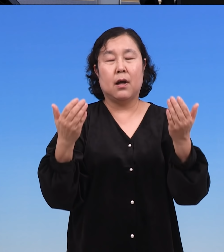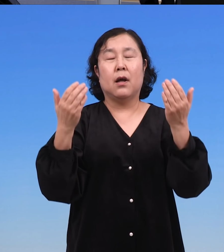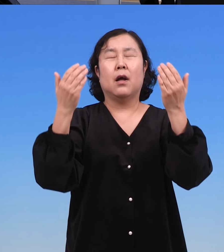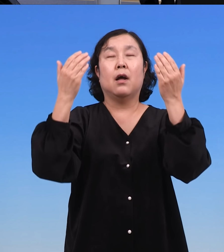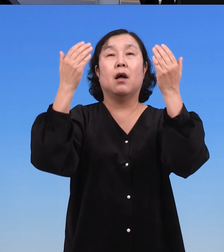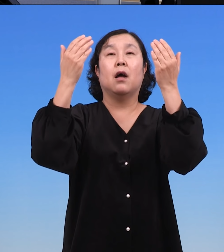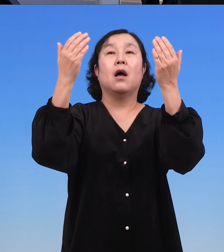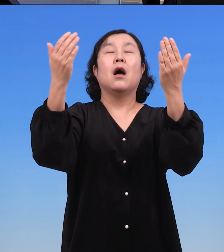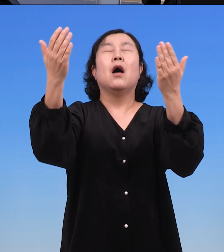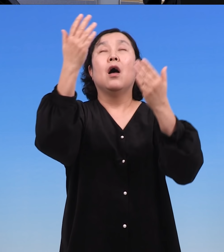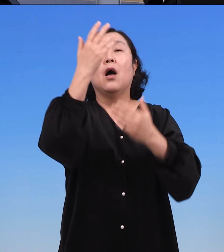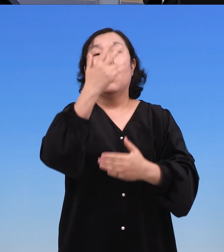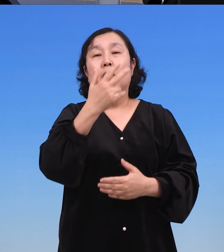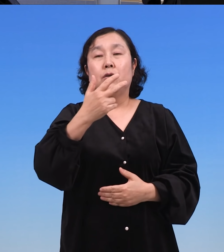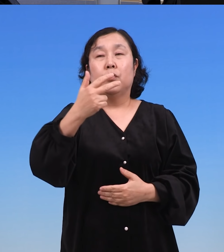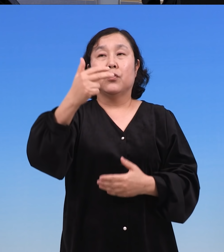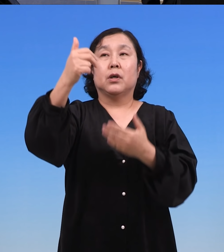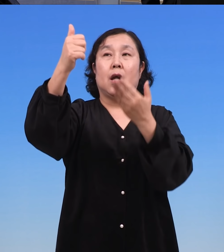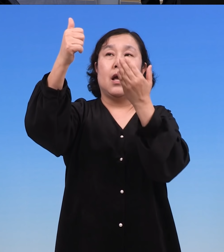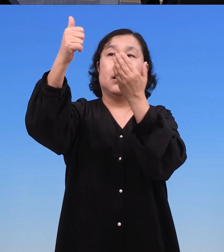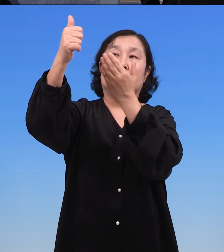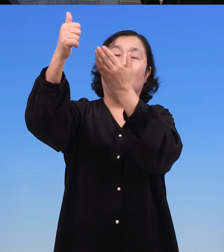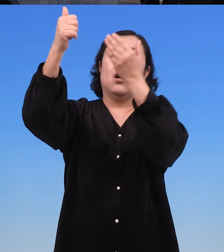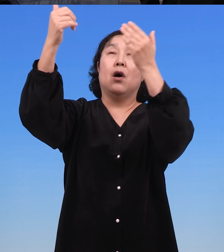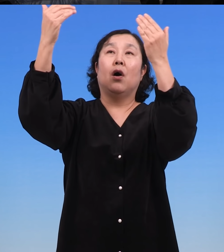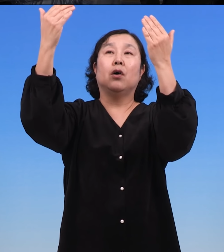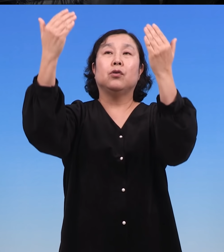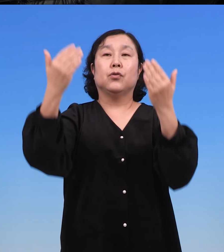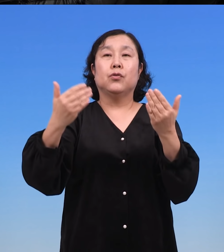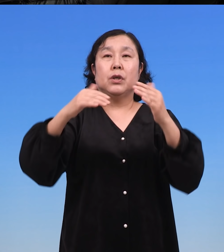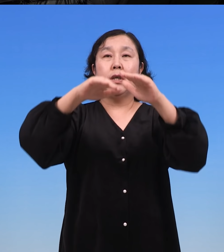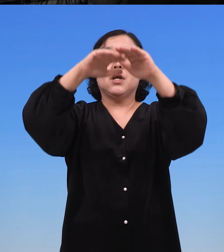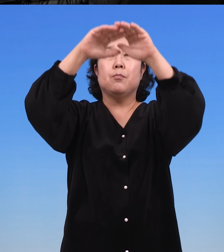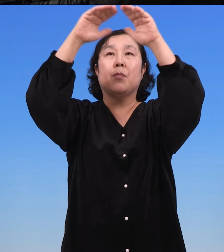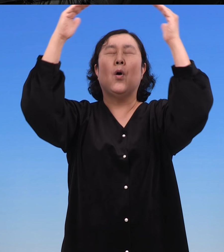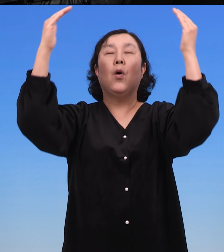그 은혜에 대한 감격, 주께서 주신 모든 은혜,